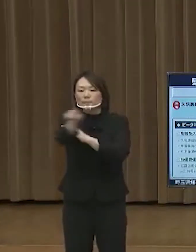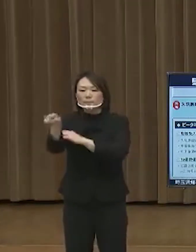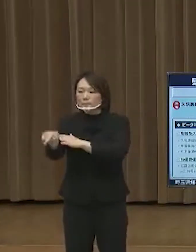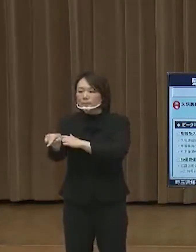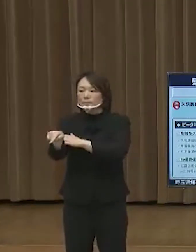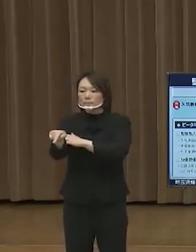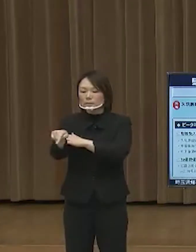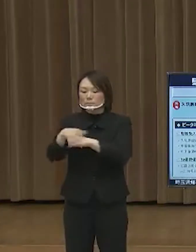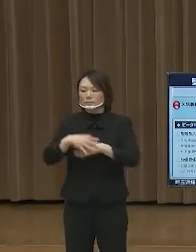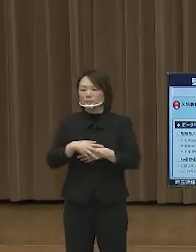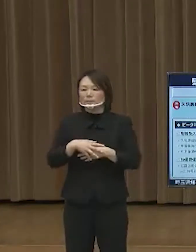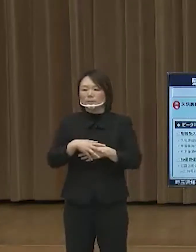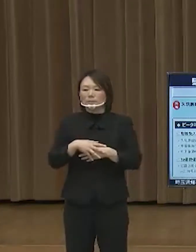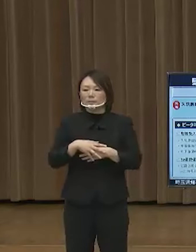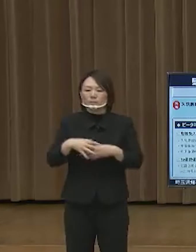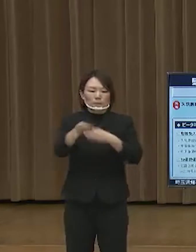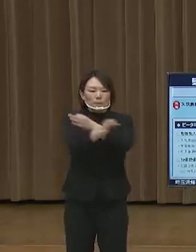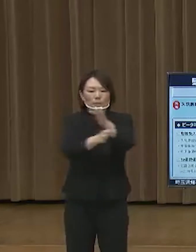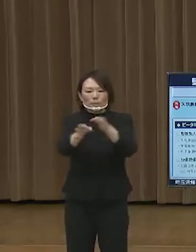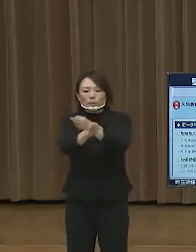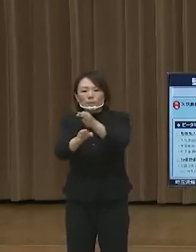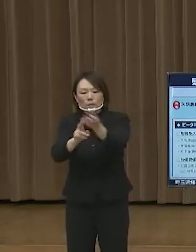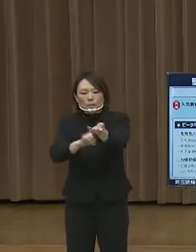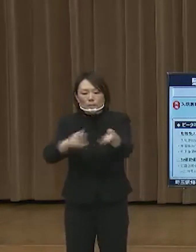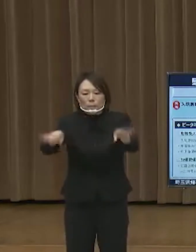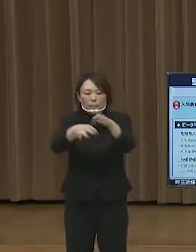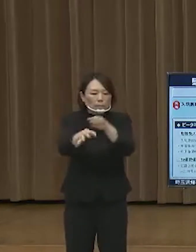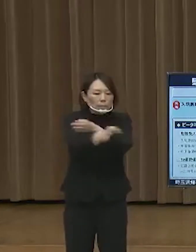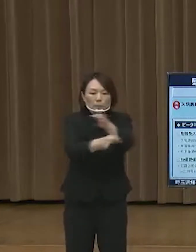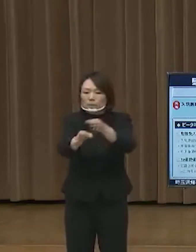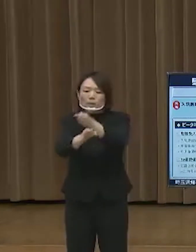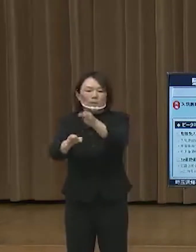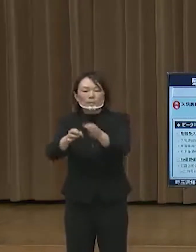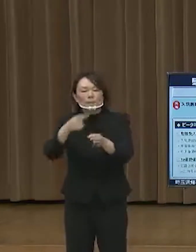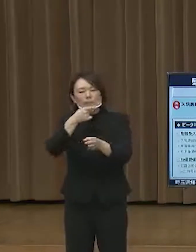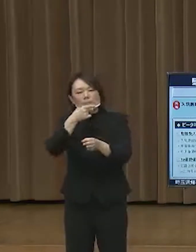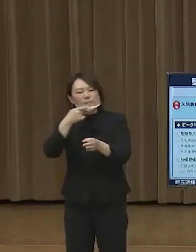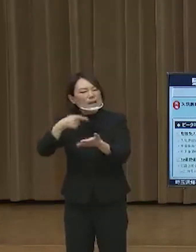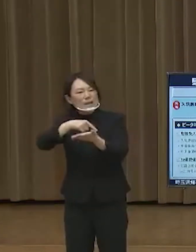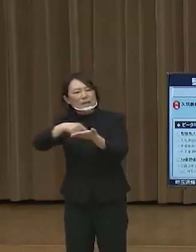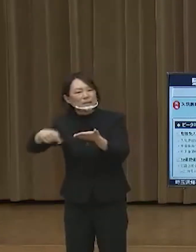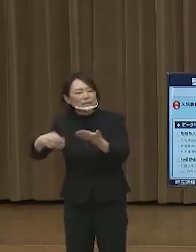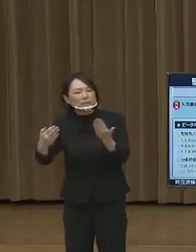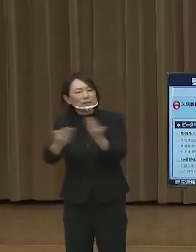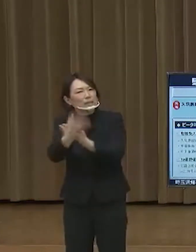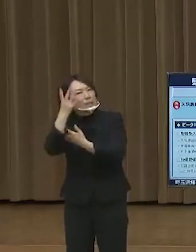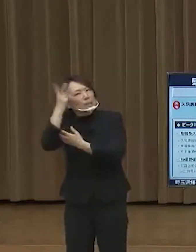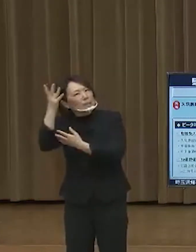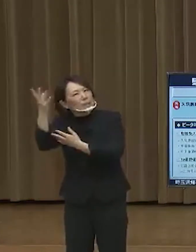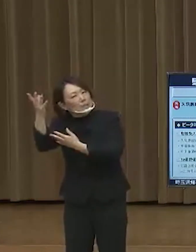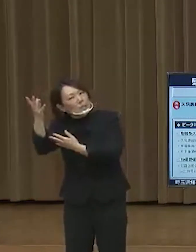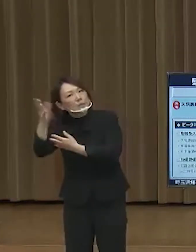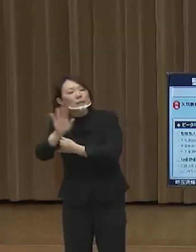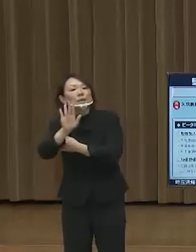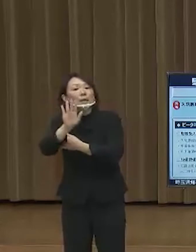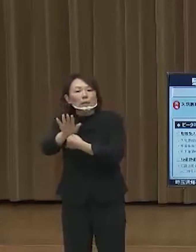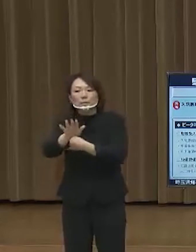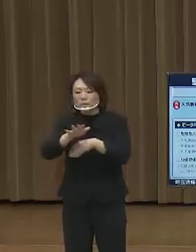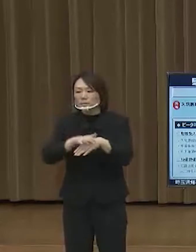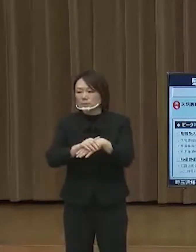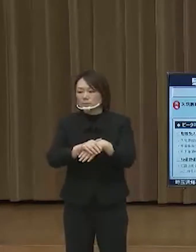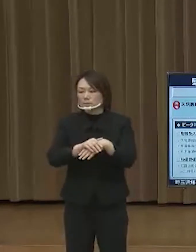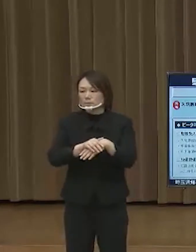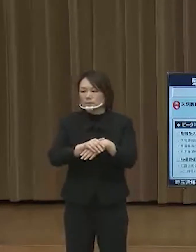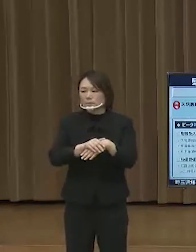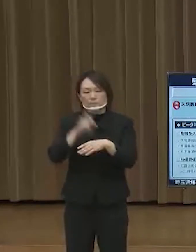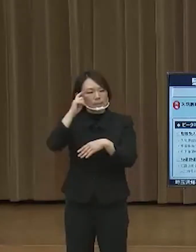際、まあ、運営しても赤字になるだろうという認識のもとそうやってこう委託費や人件費など予算措置してますけど